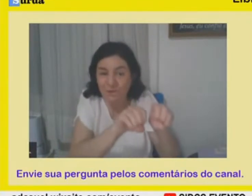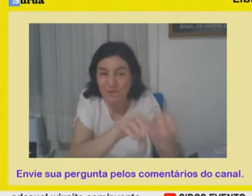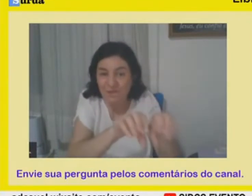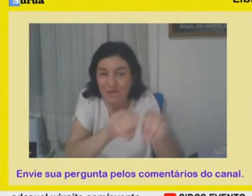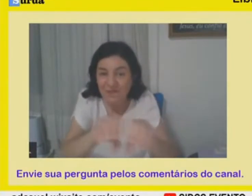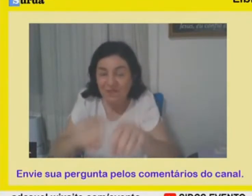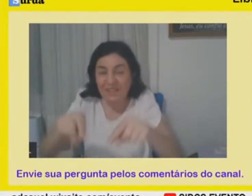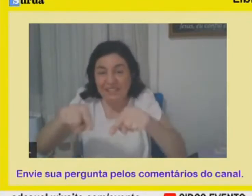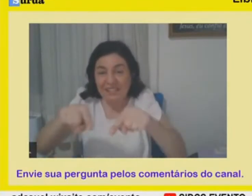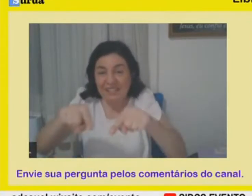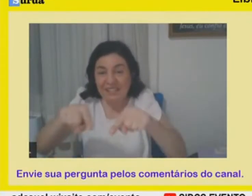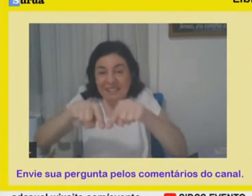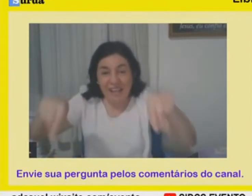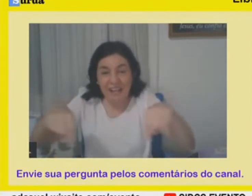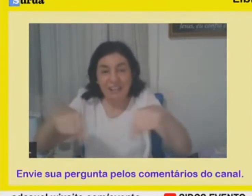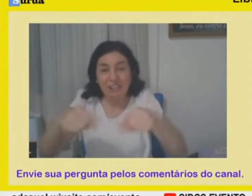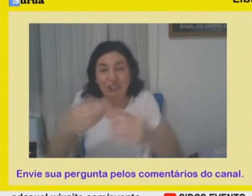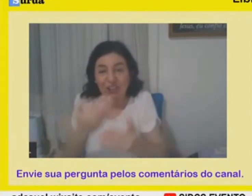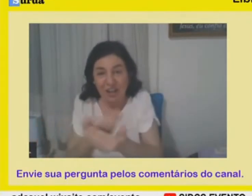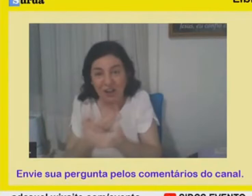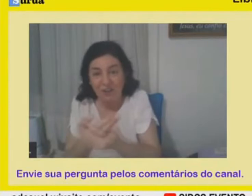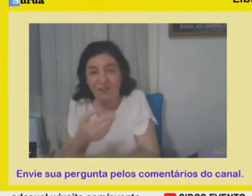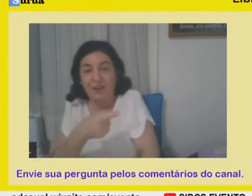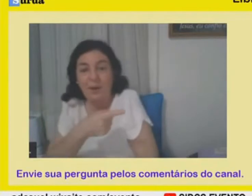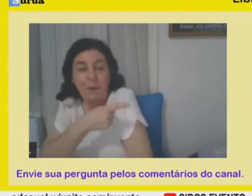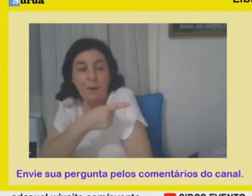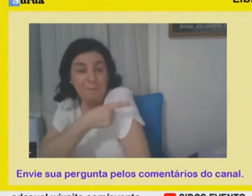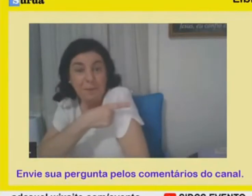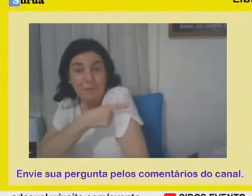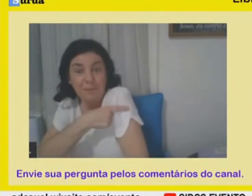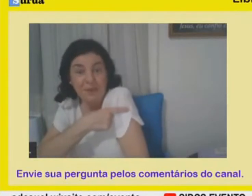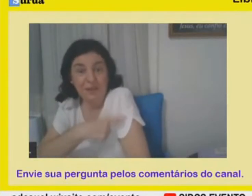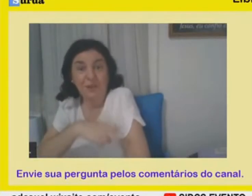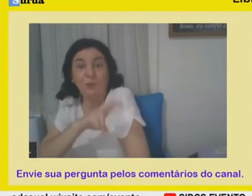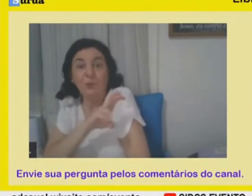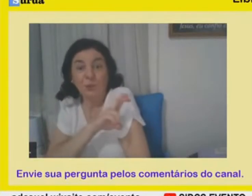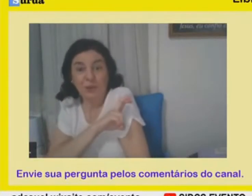E peguei os alunos daí desde o começo.